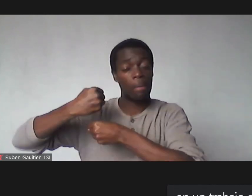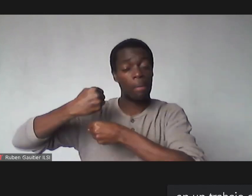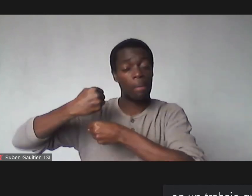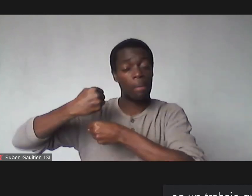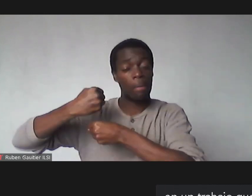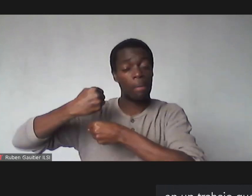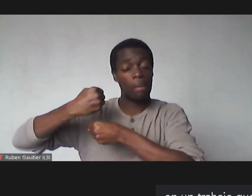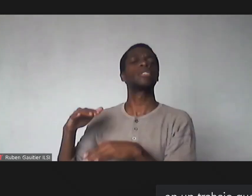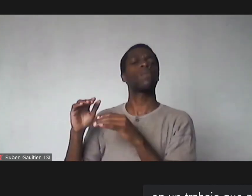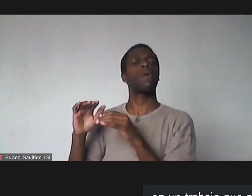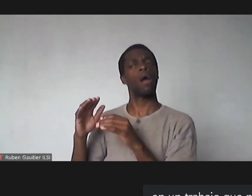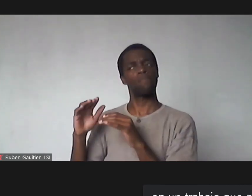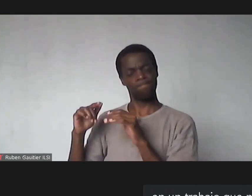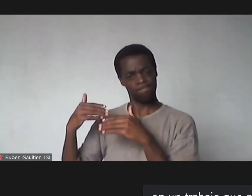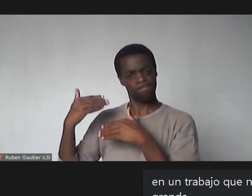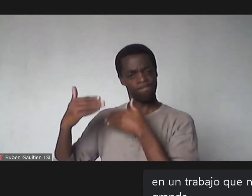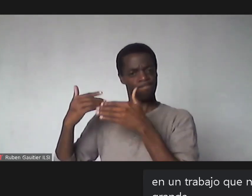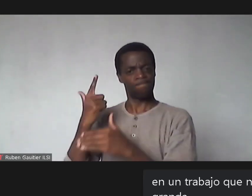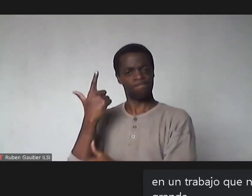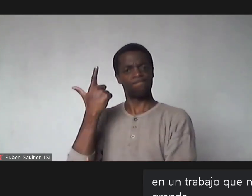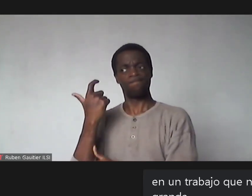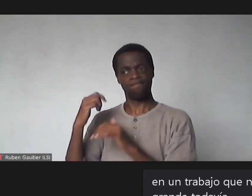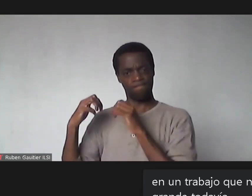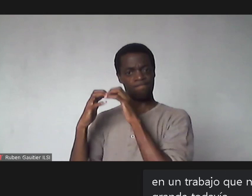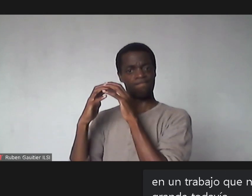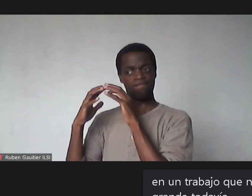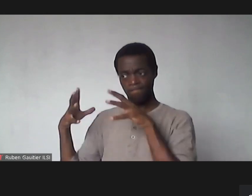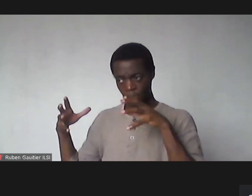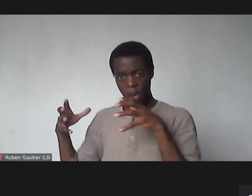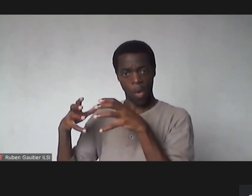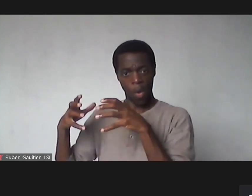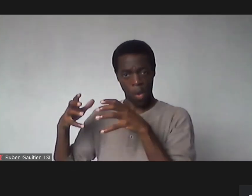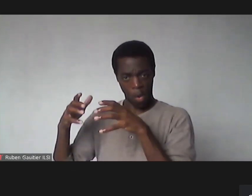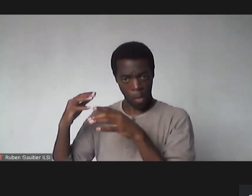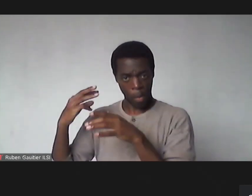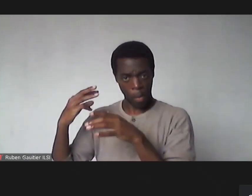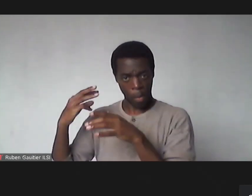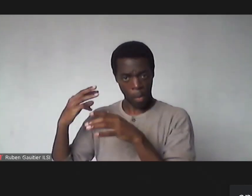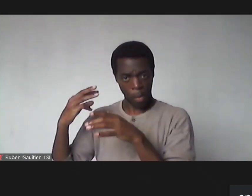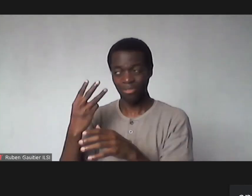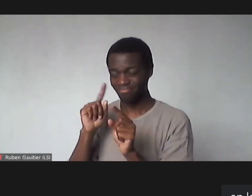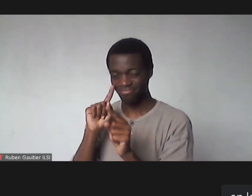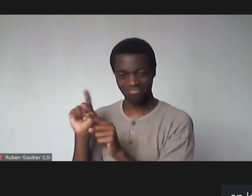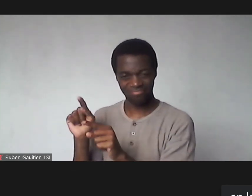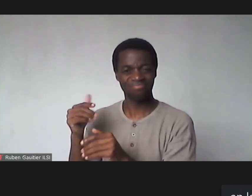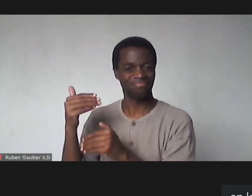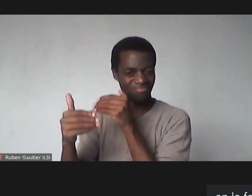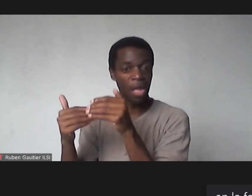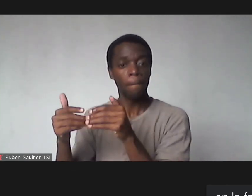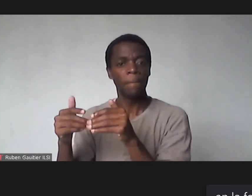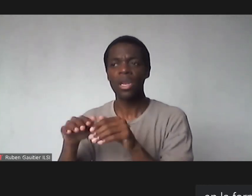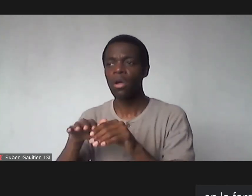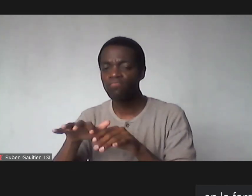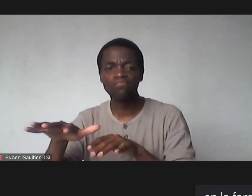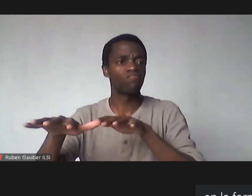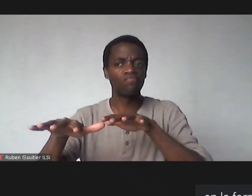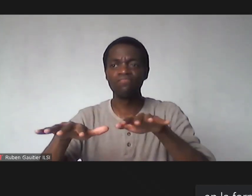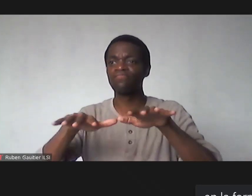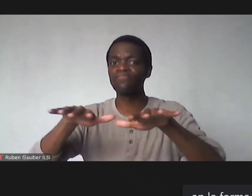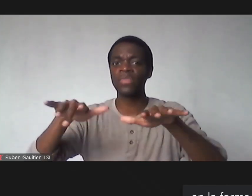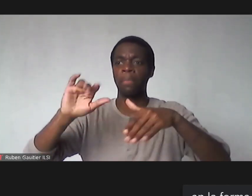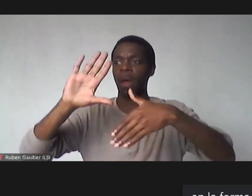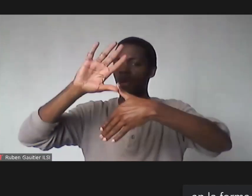muy importante porque es una forma de tener una comparabilidad entre los países. Eso es muy